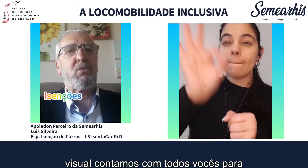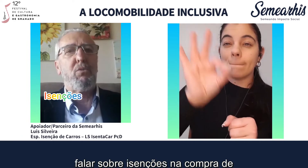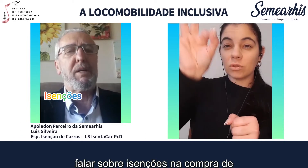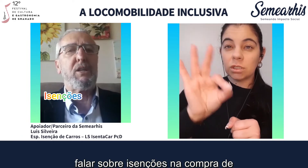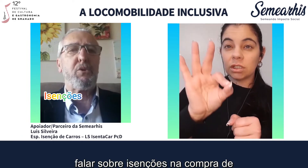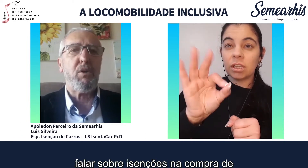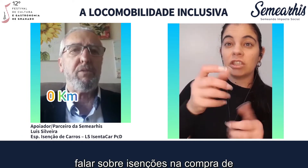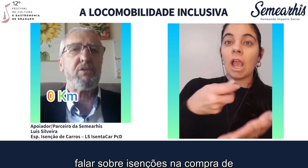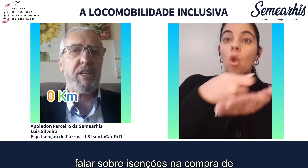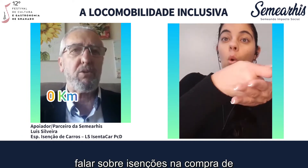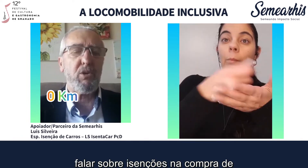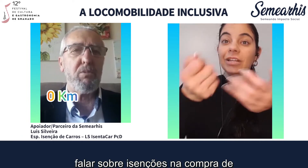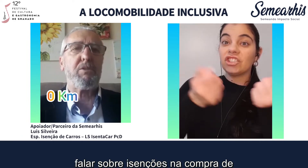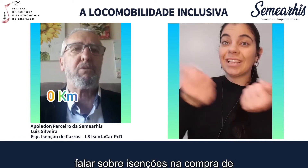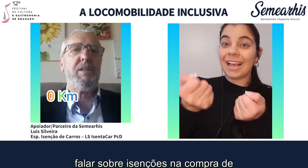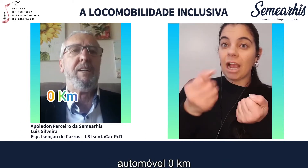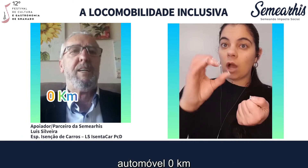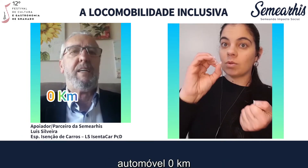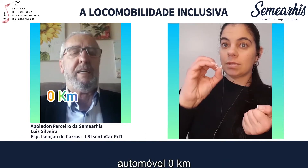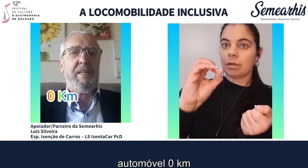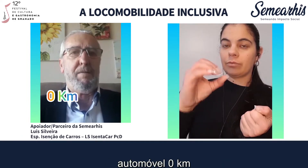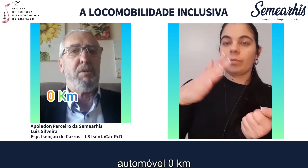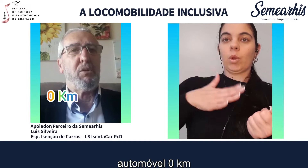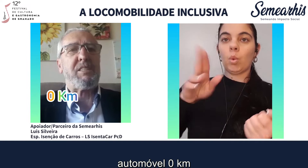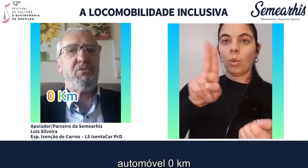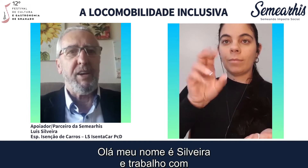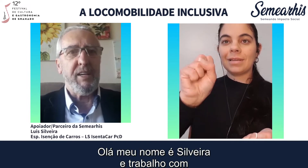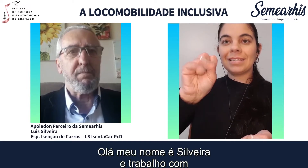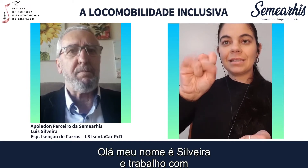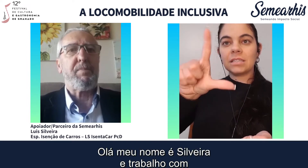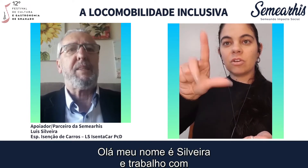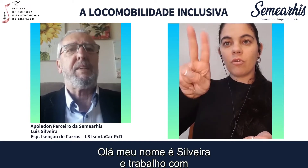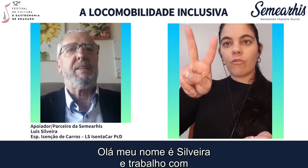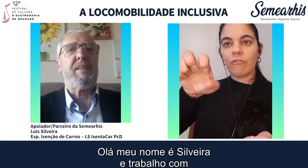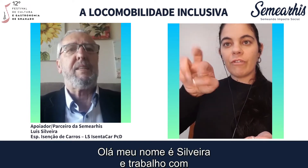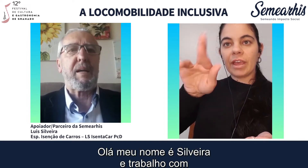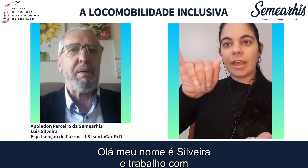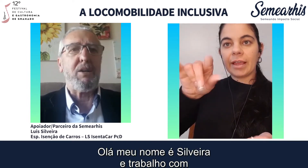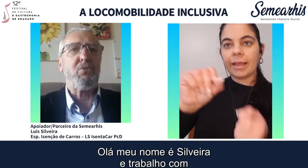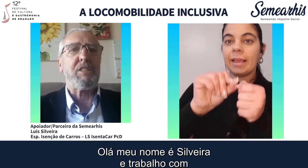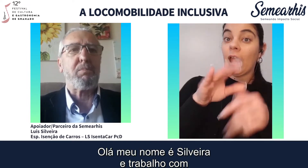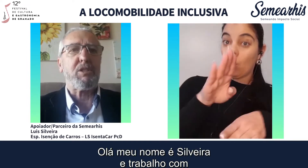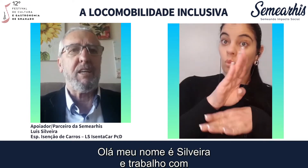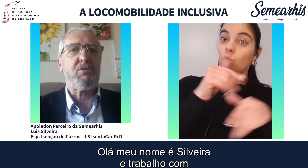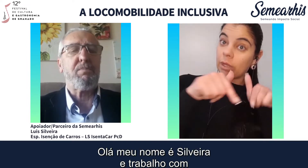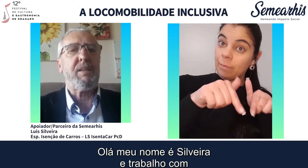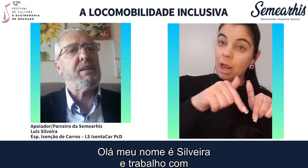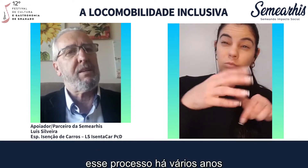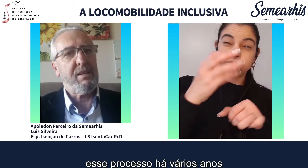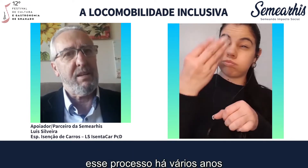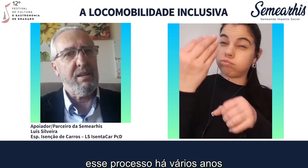na compra de automóvel 0 km. Meu nome é Silveira e trabalho com esse